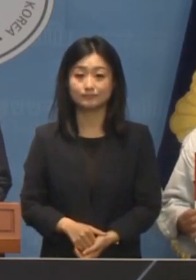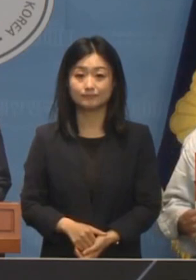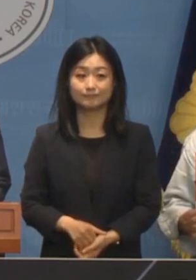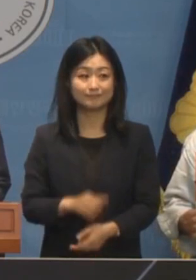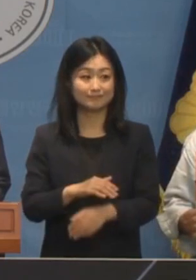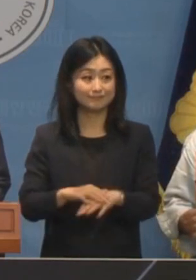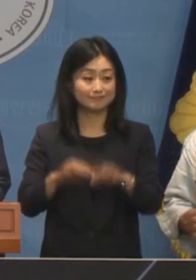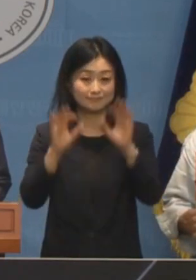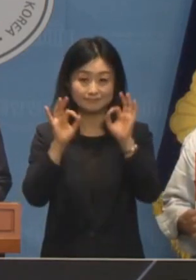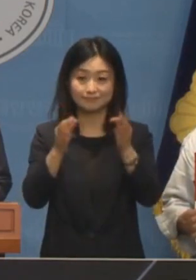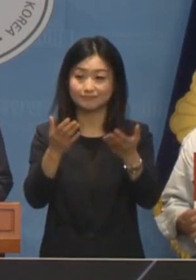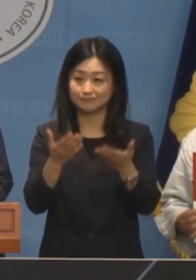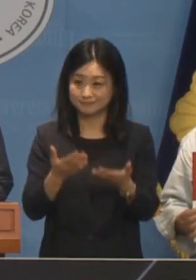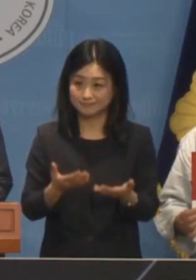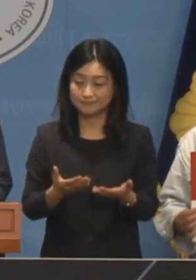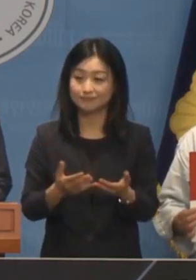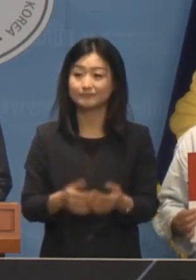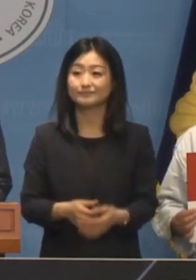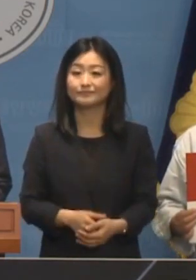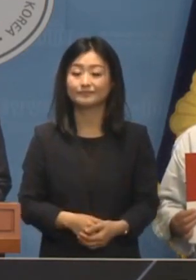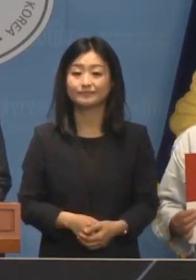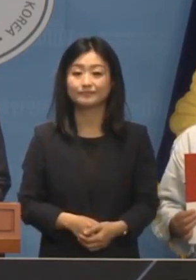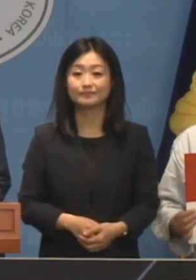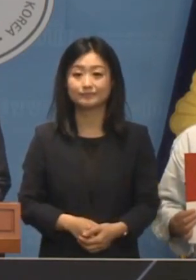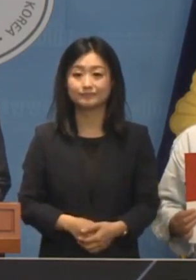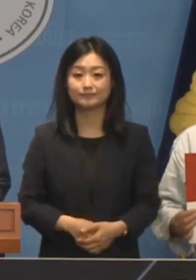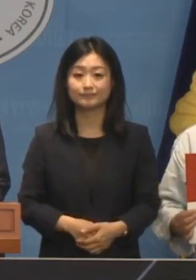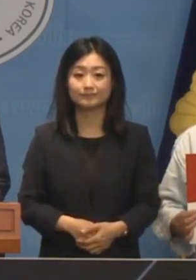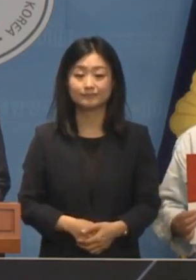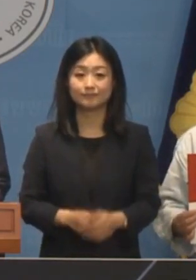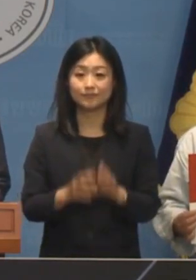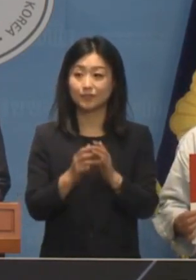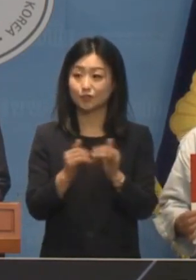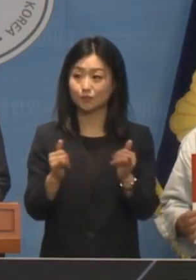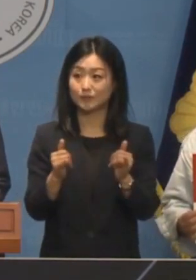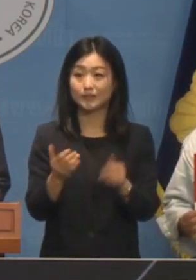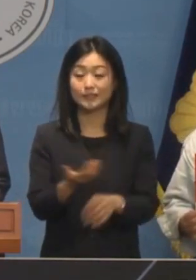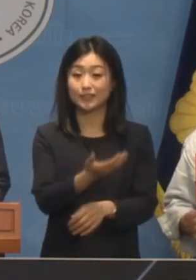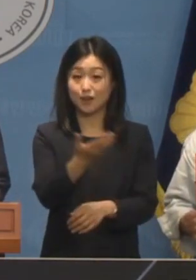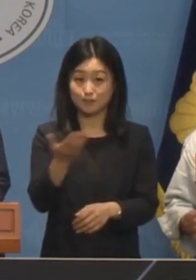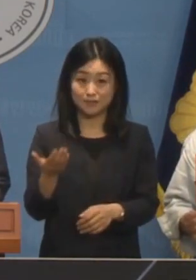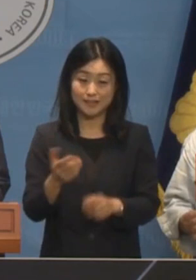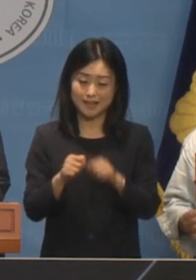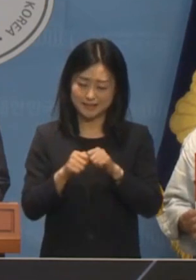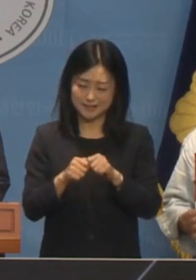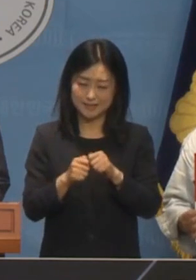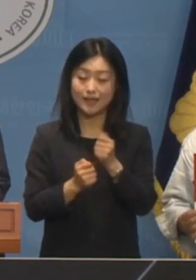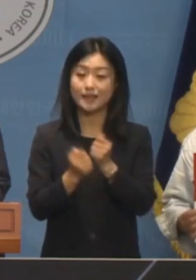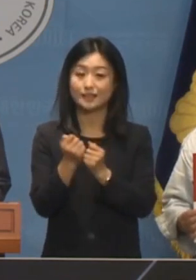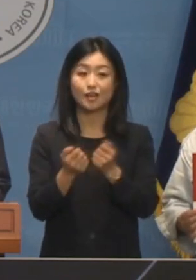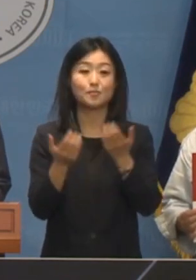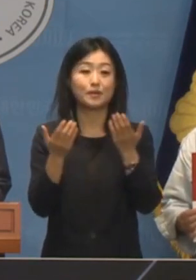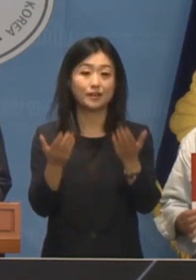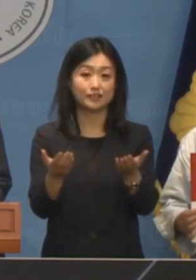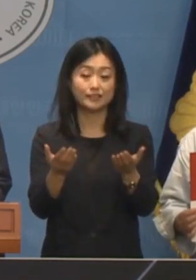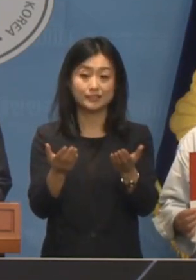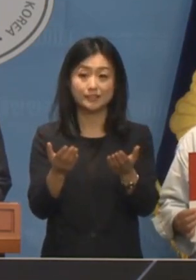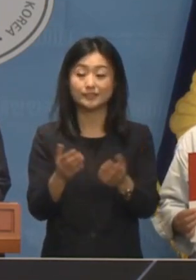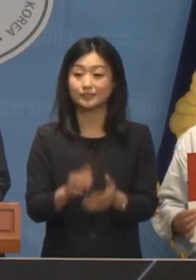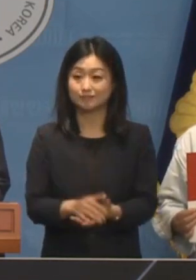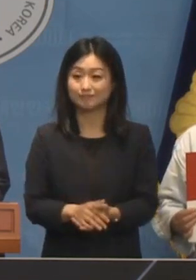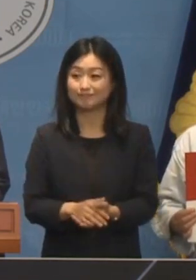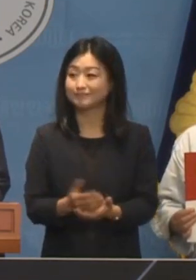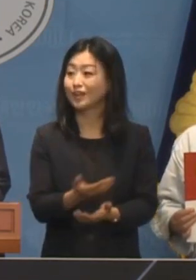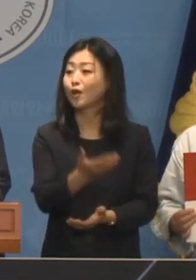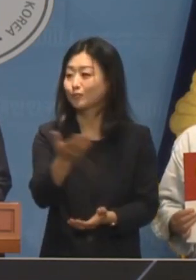경청해 주시고 또한 많은 분들이 국민들에게 소상하게 알려주실 수 있는 분은